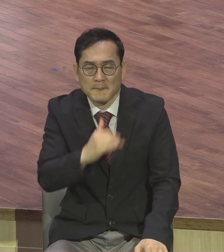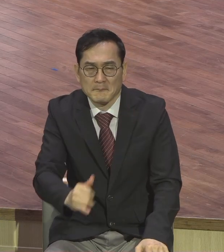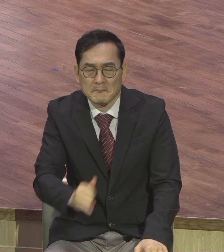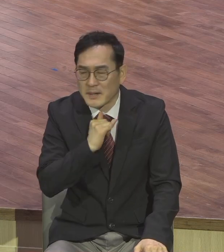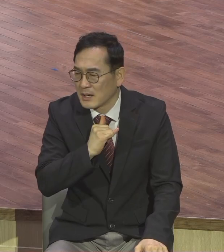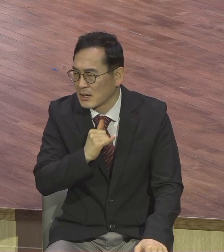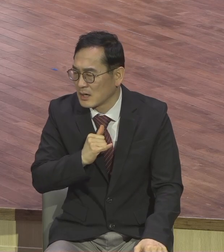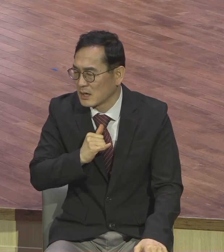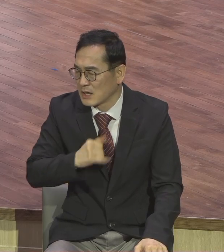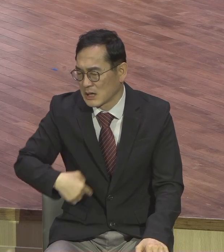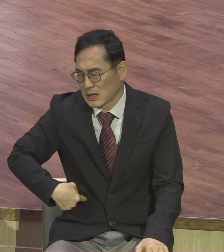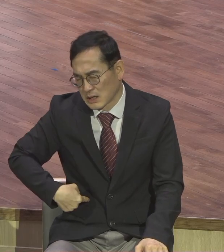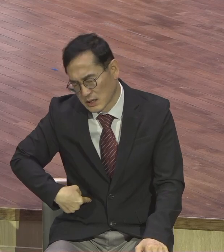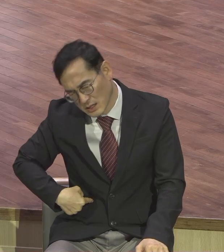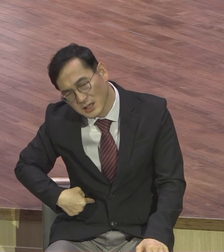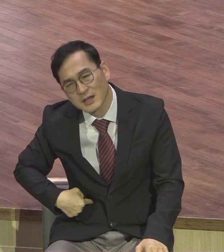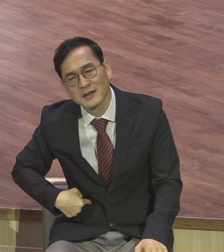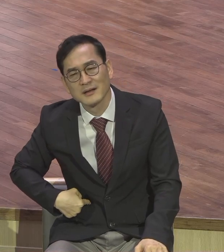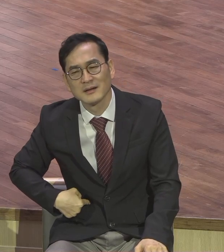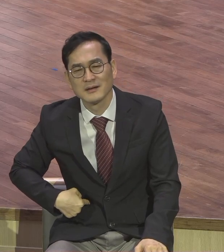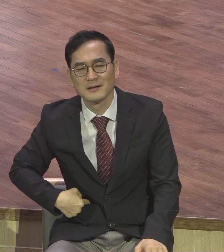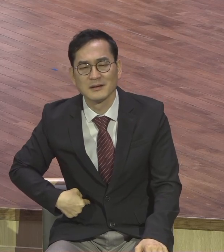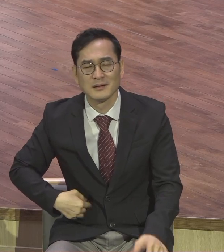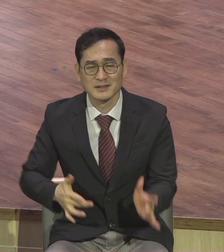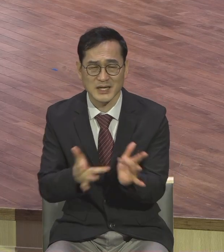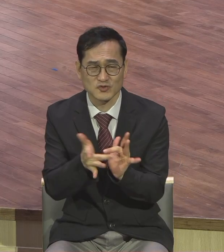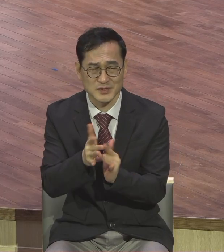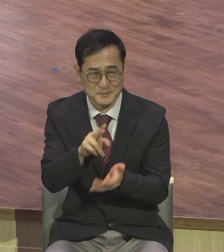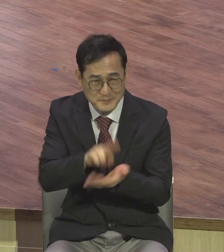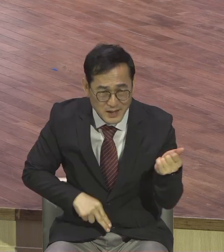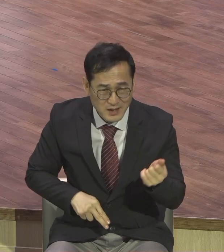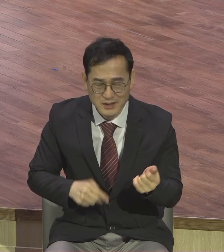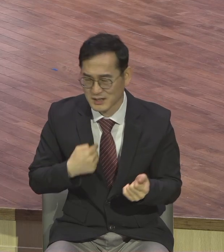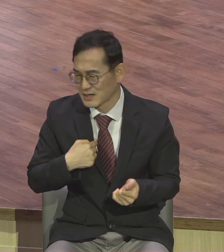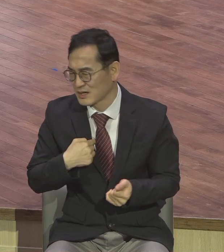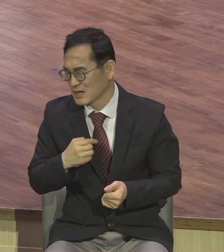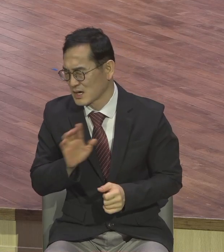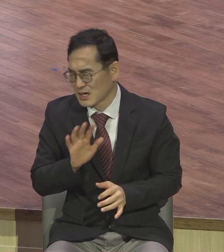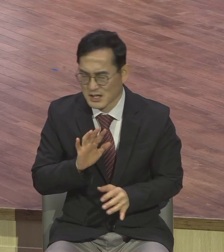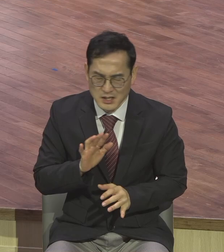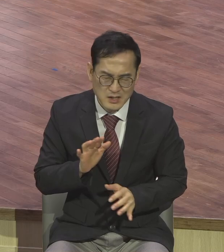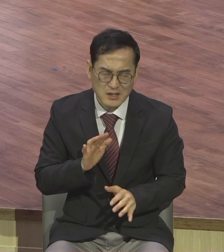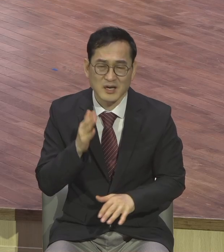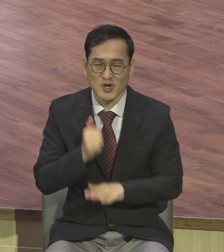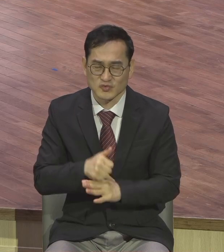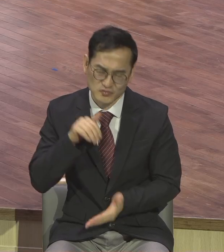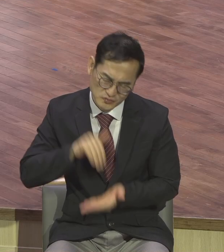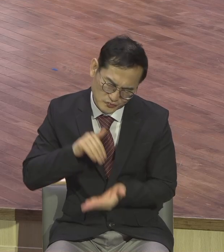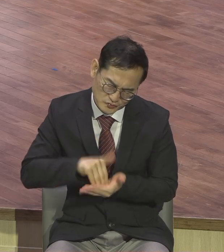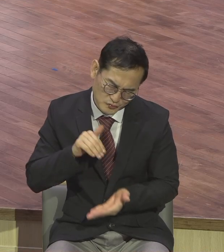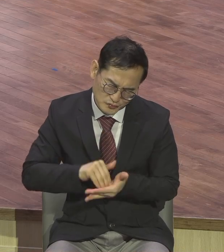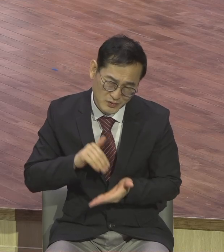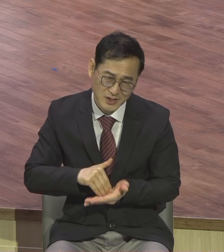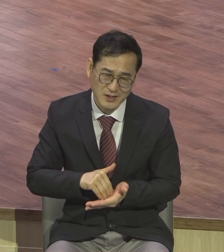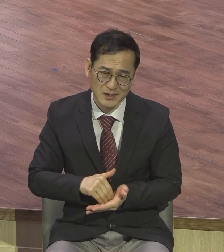느껴가지고 자신이 예수님을 판 그 대가로 받은 은 30을 대제사장